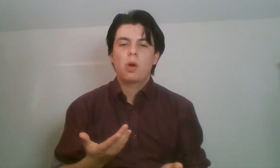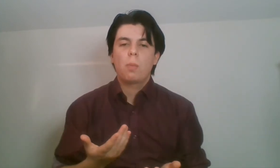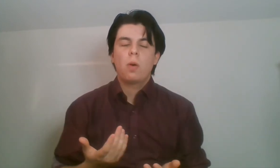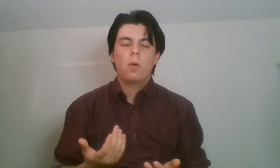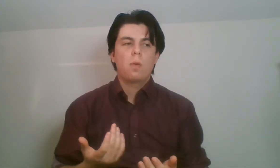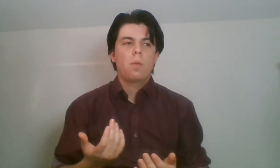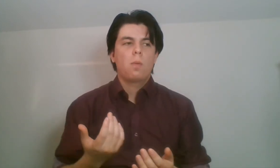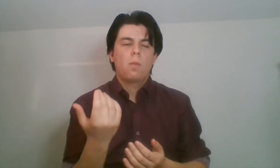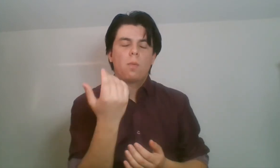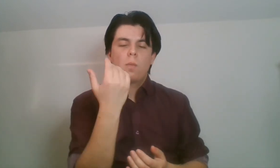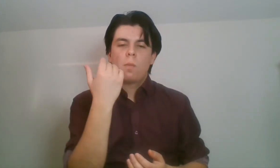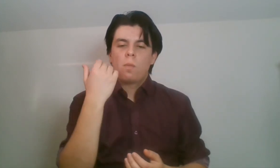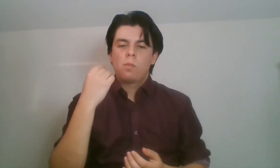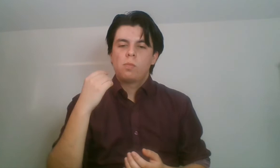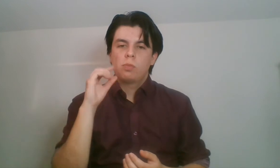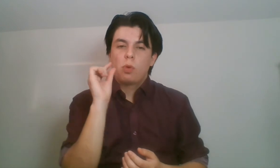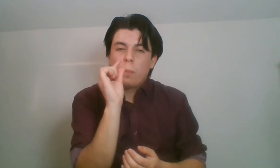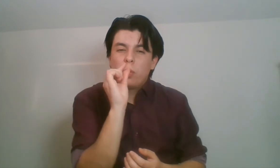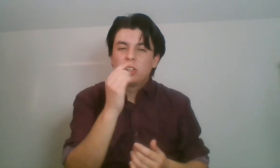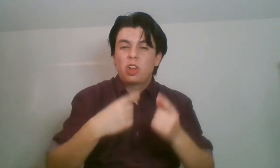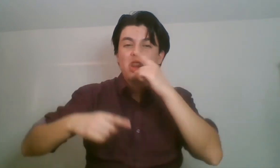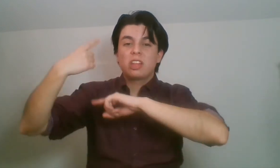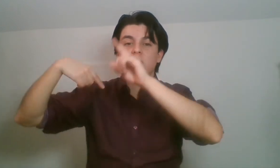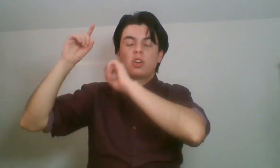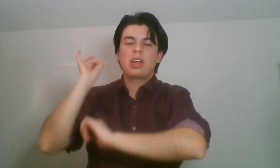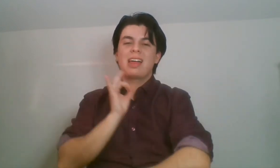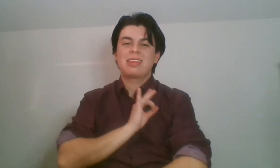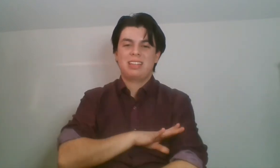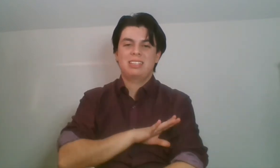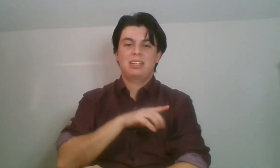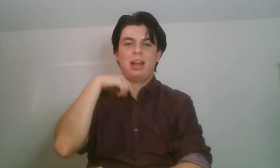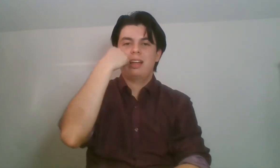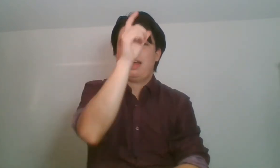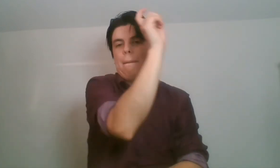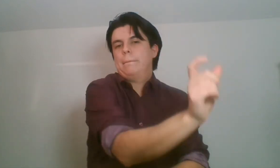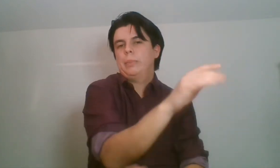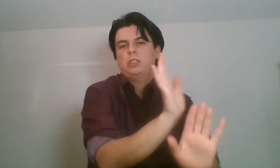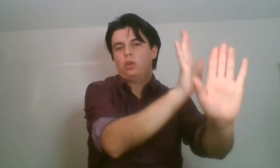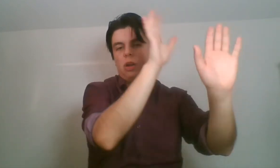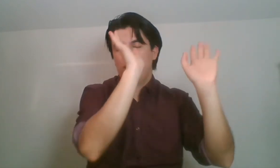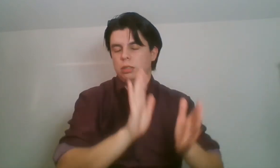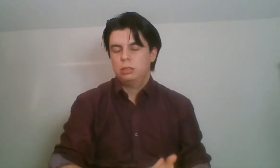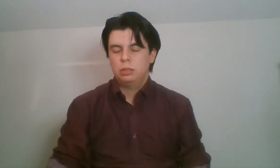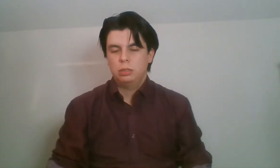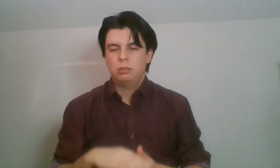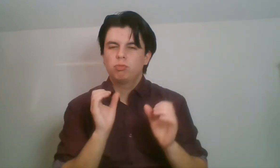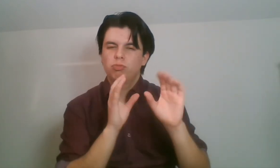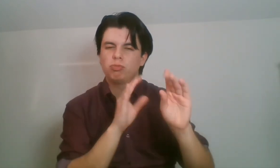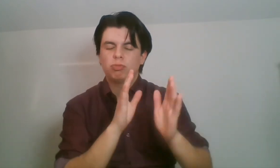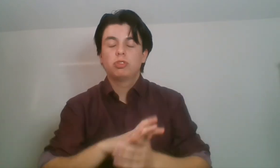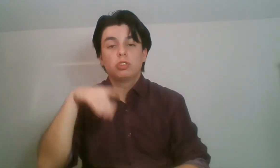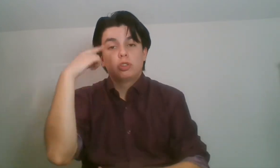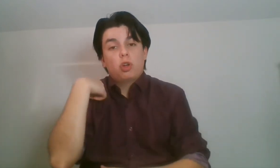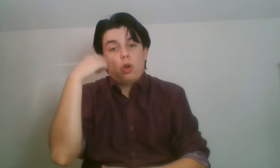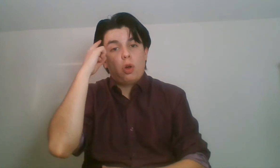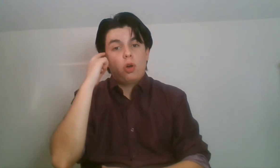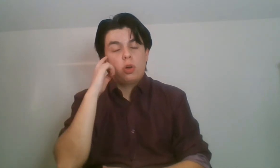muy didáctica, le está entregando, le está dando una pincelada de